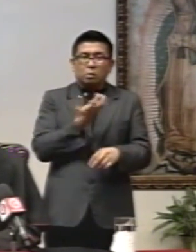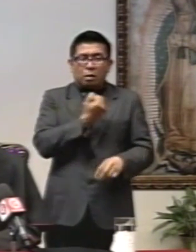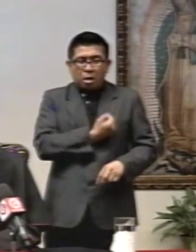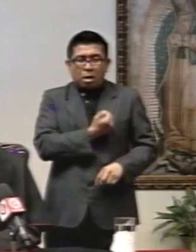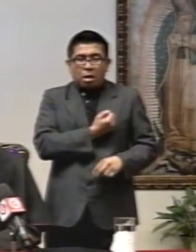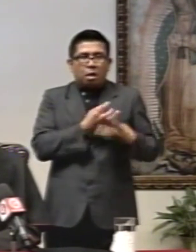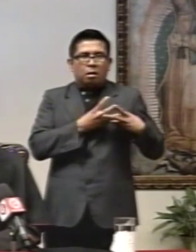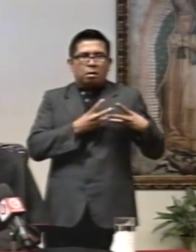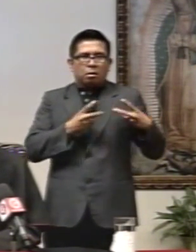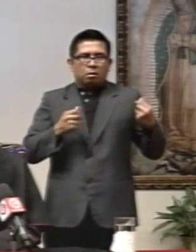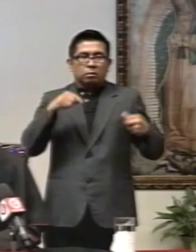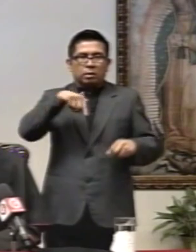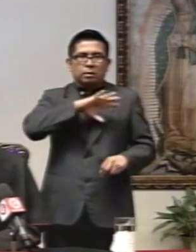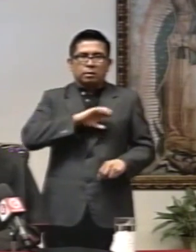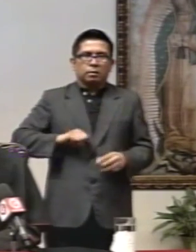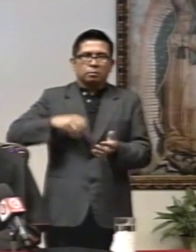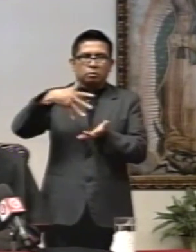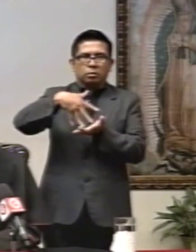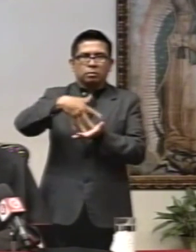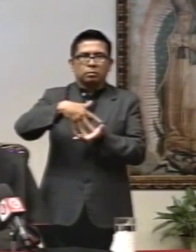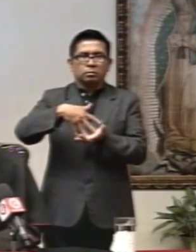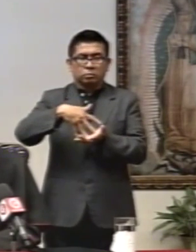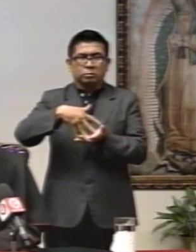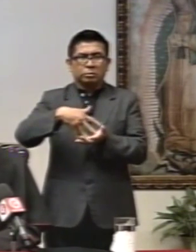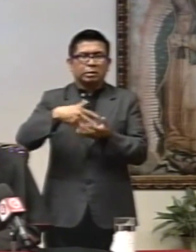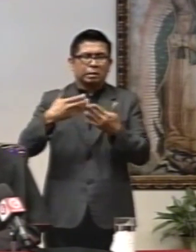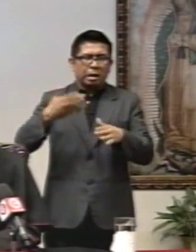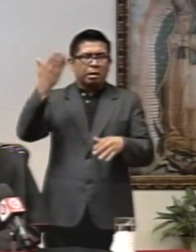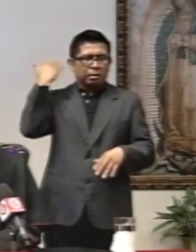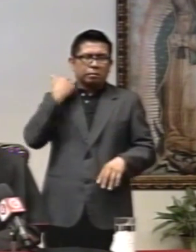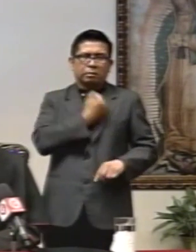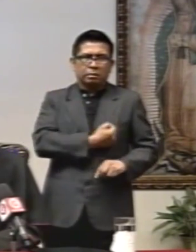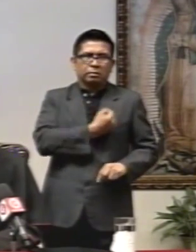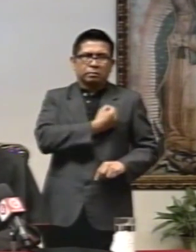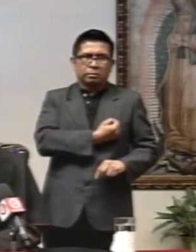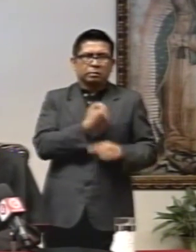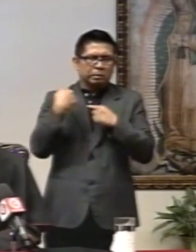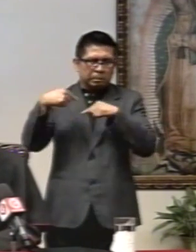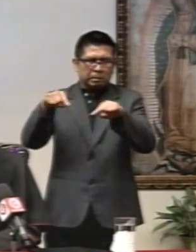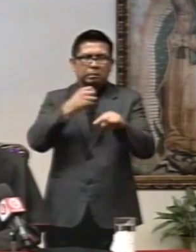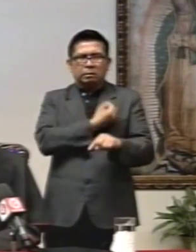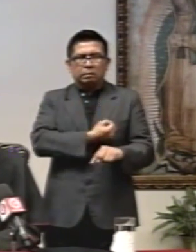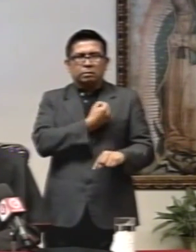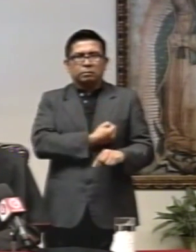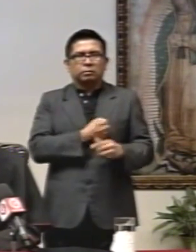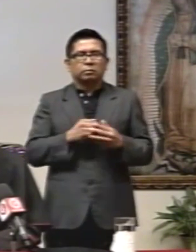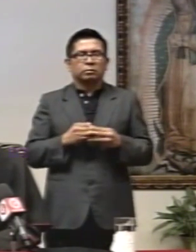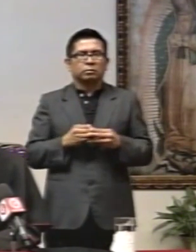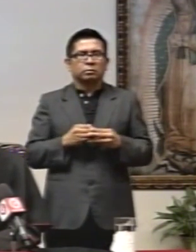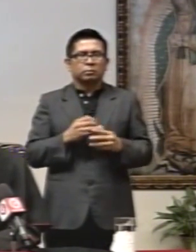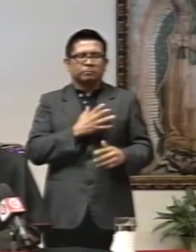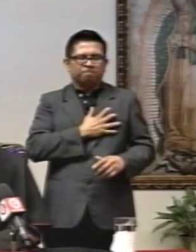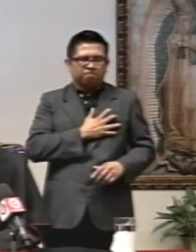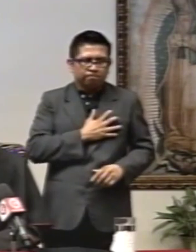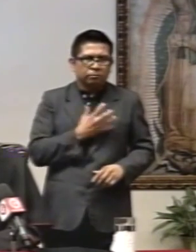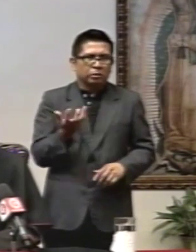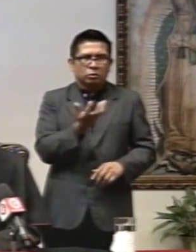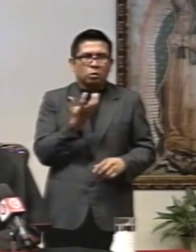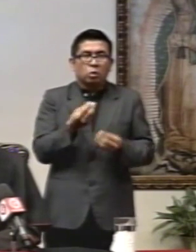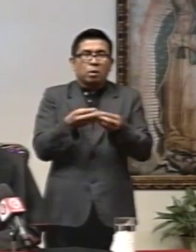tejido social de este pueblo, que ha sufrido tanto y que sigue sufriendo. El dolor de las